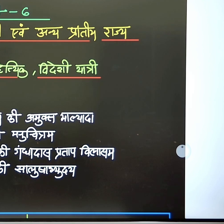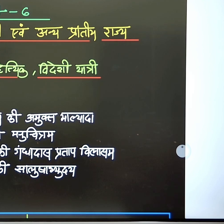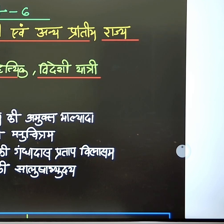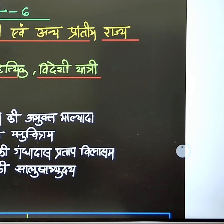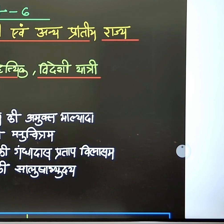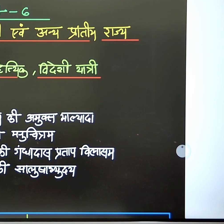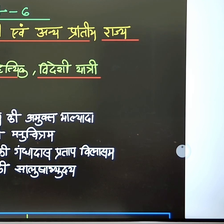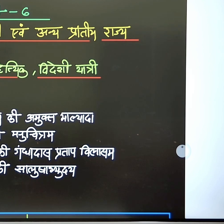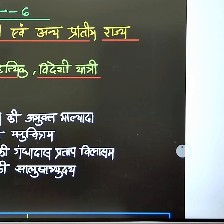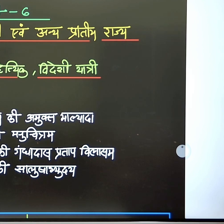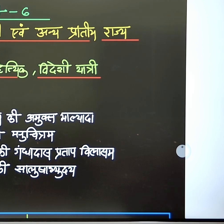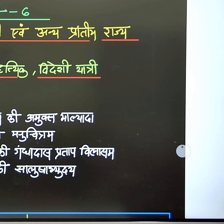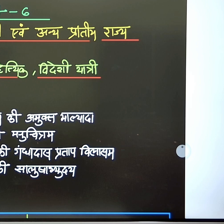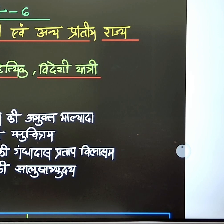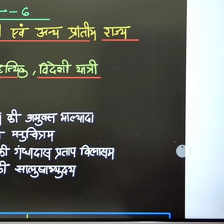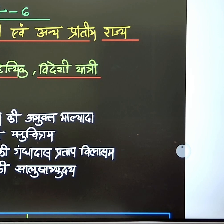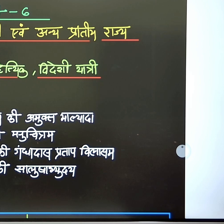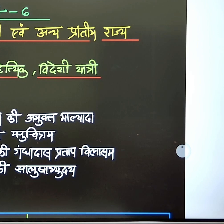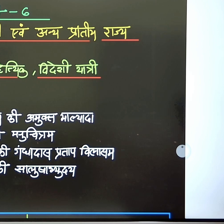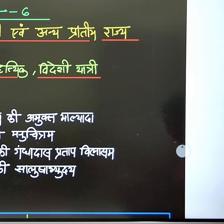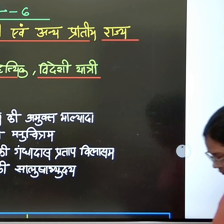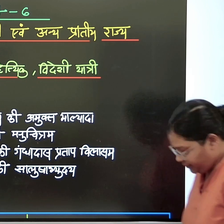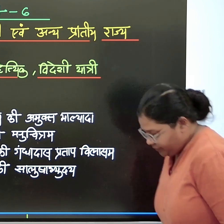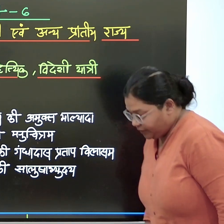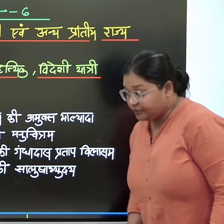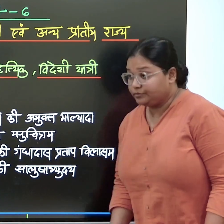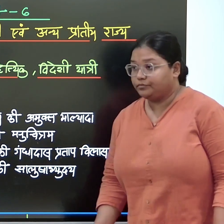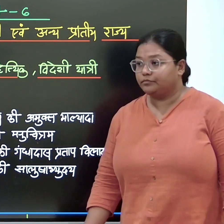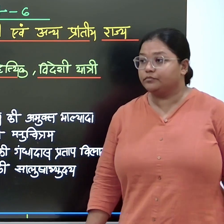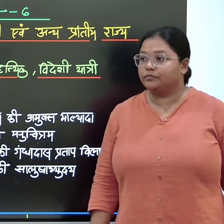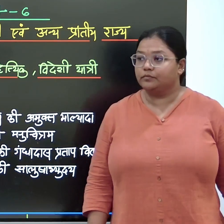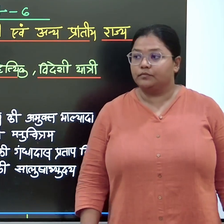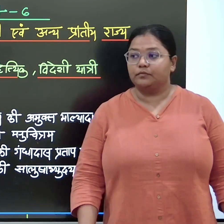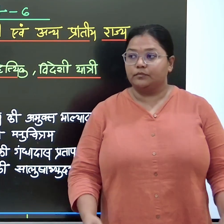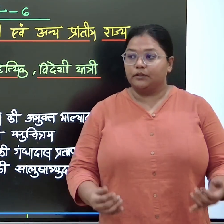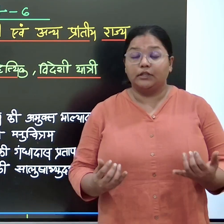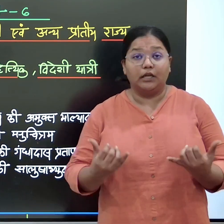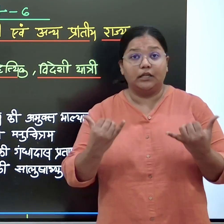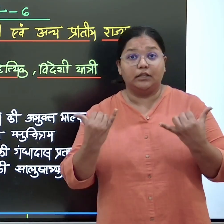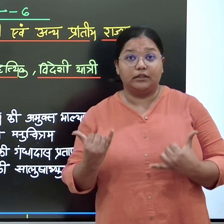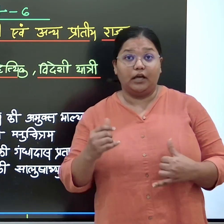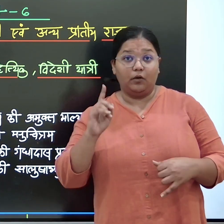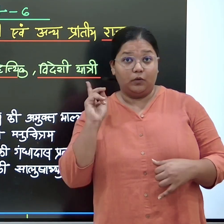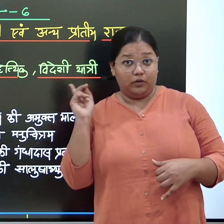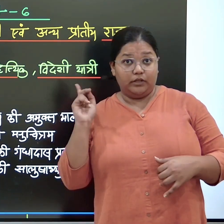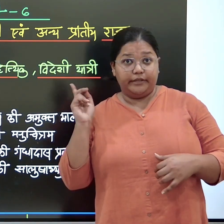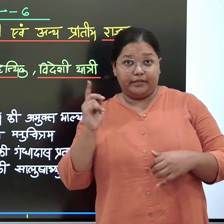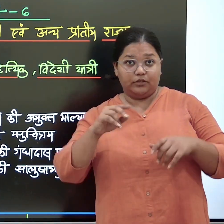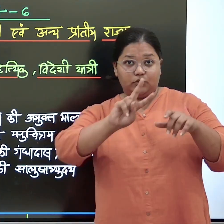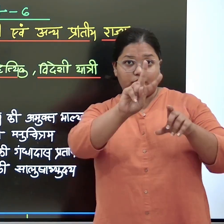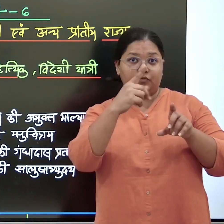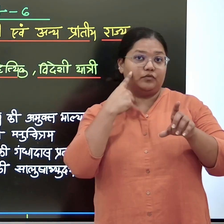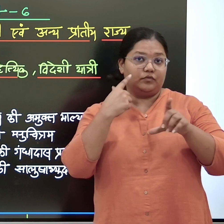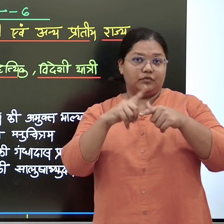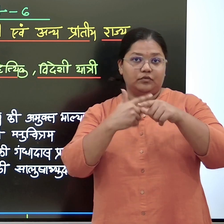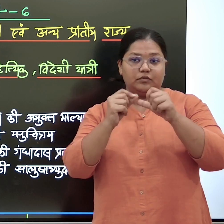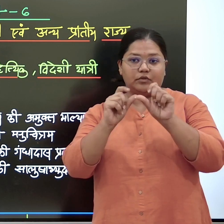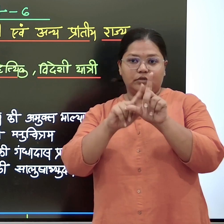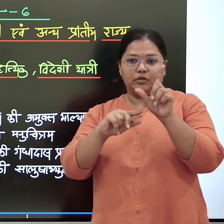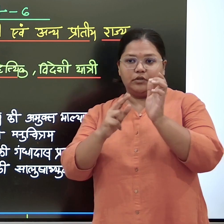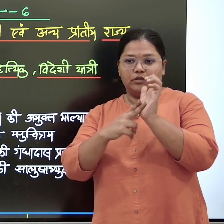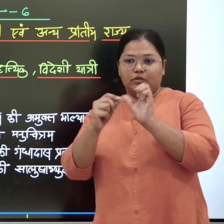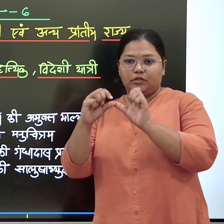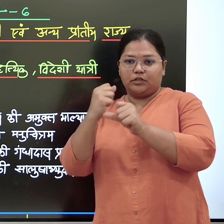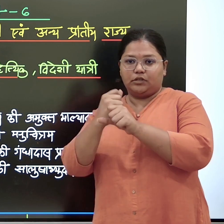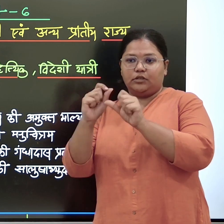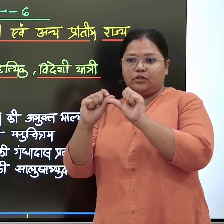हमको ये जानकारी प्राप्त हुई है, जो कहानी हम बोल रहे हैं और आप सुन रहे हैं, तो ये कहाँ से प्राप्त हुई? कुछ साहित्यिक है ना,